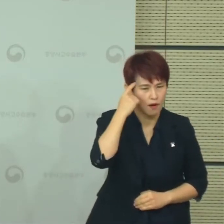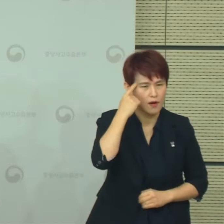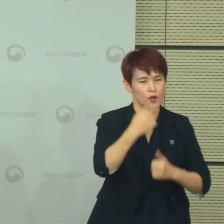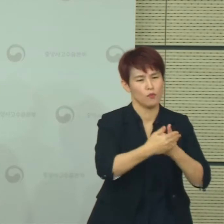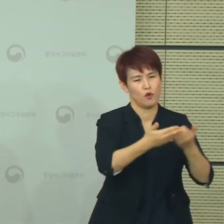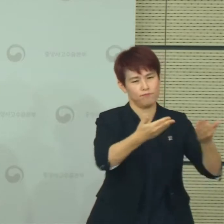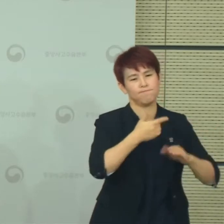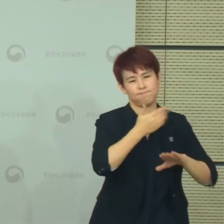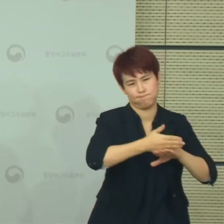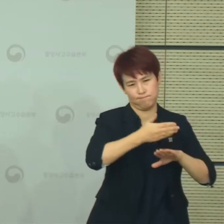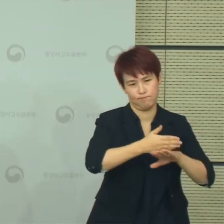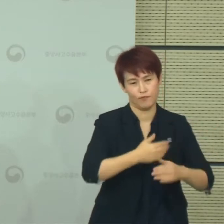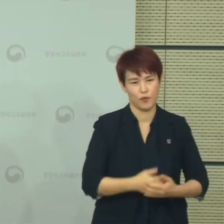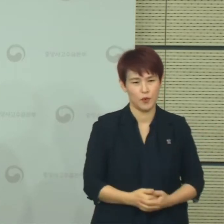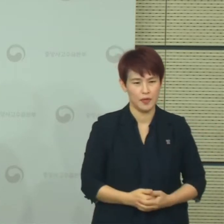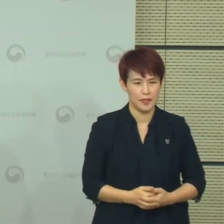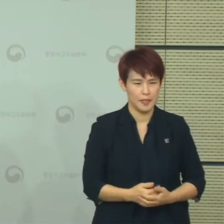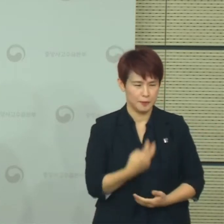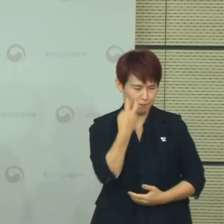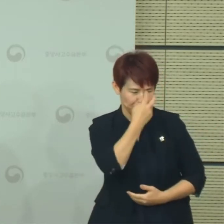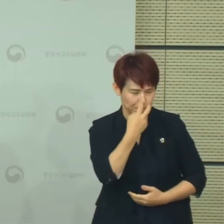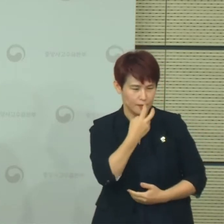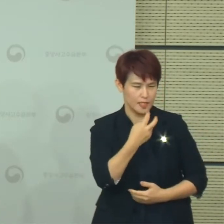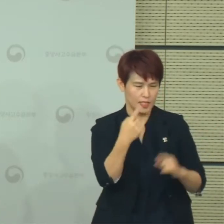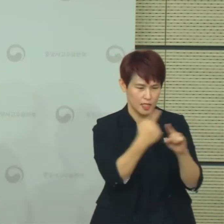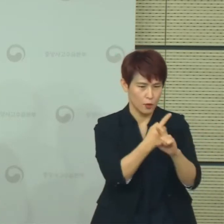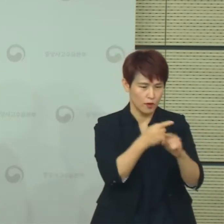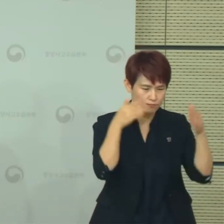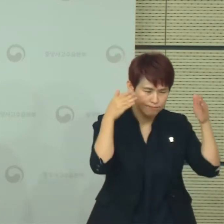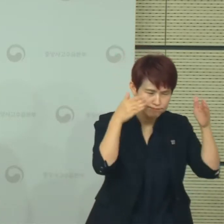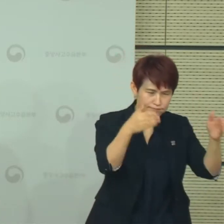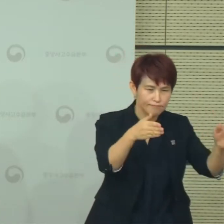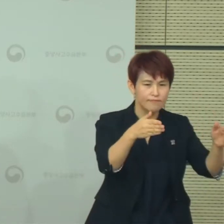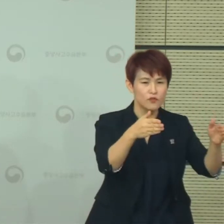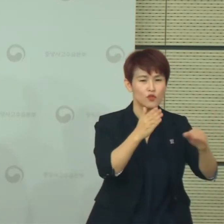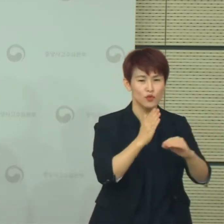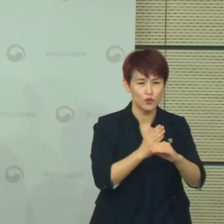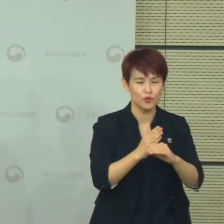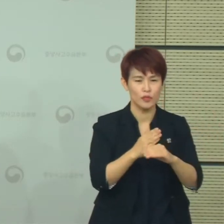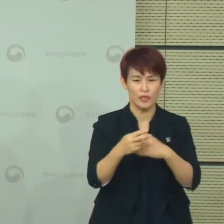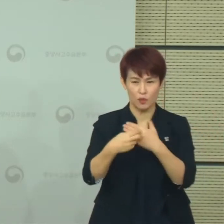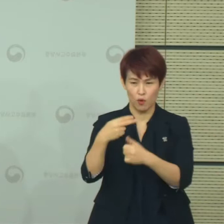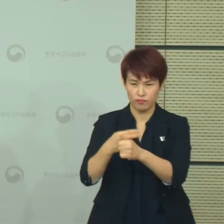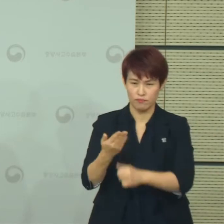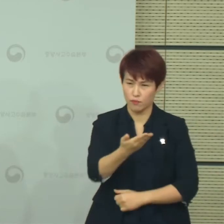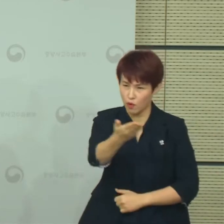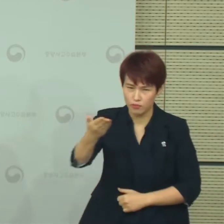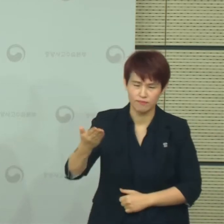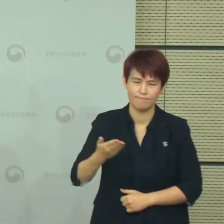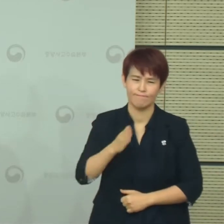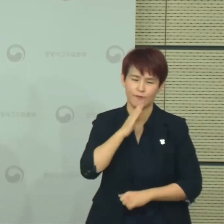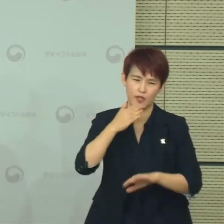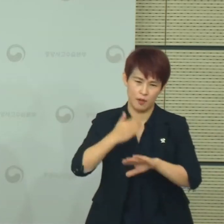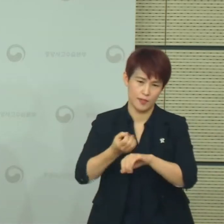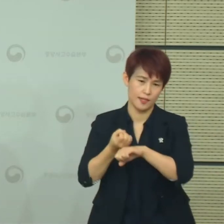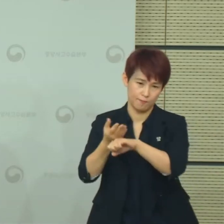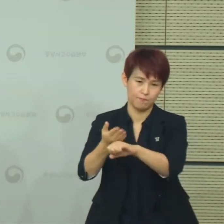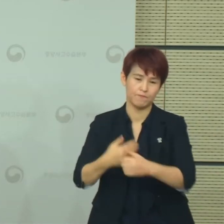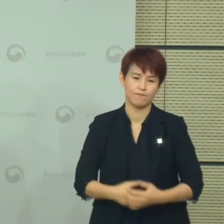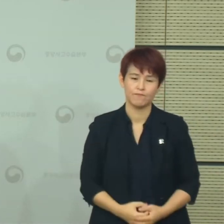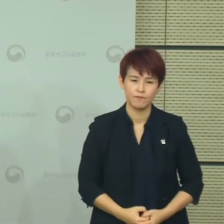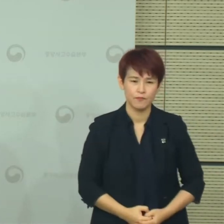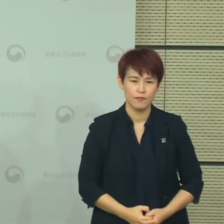협조에 감사드리며 진단검사와 치료에 온 힘을 다하고 있는 의료인 여러분들께도 진심으로